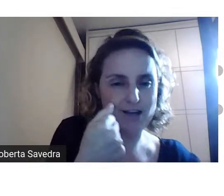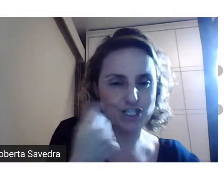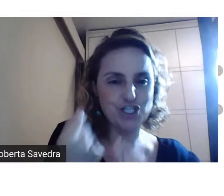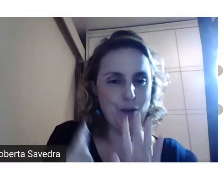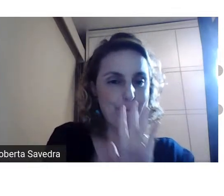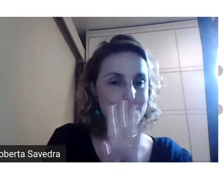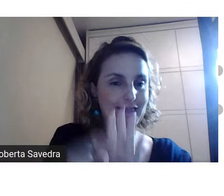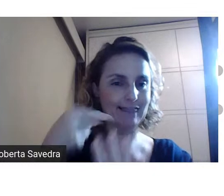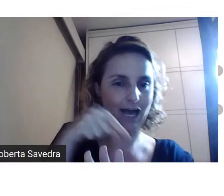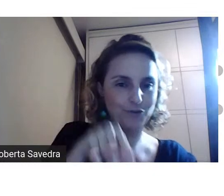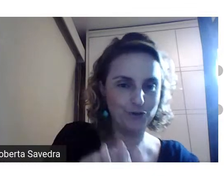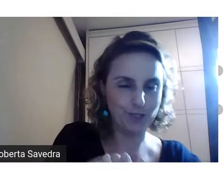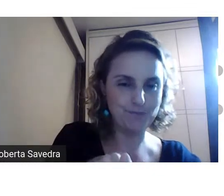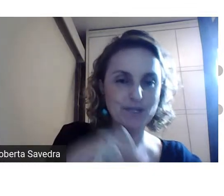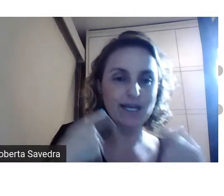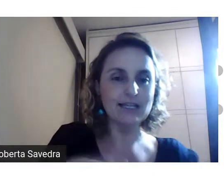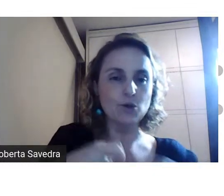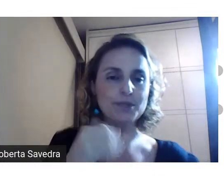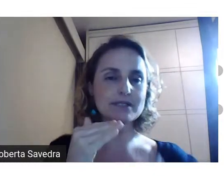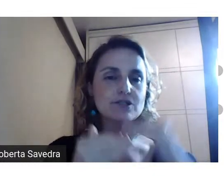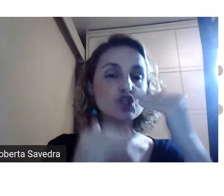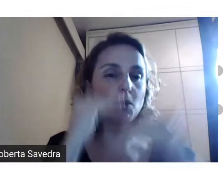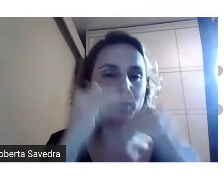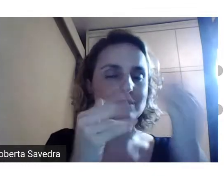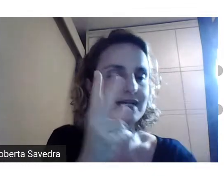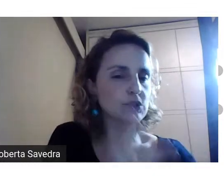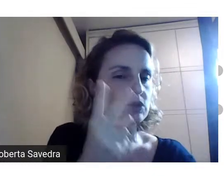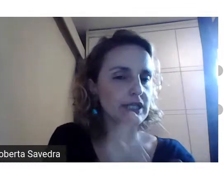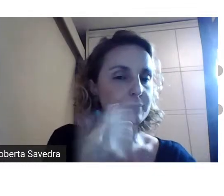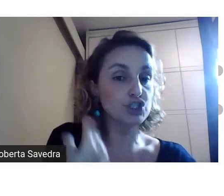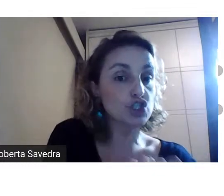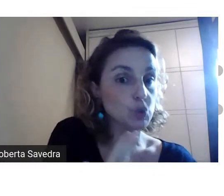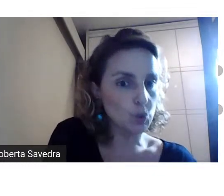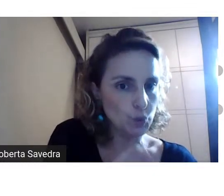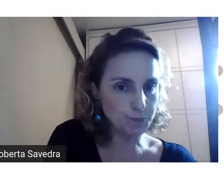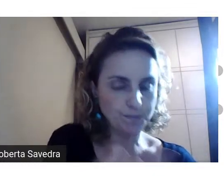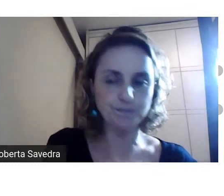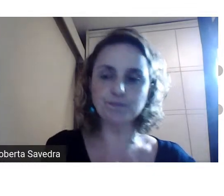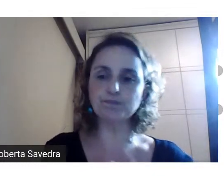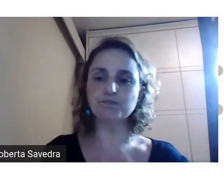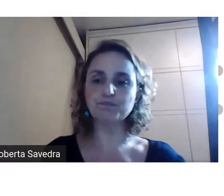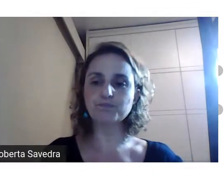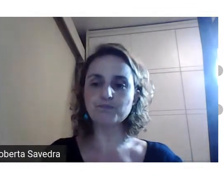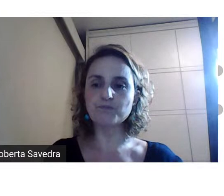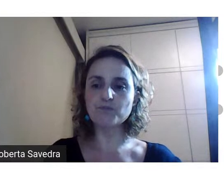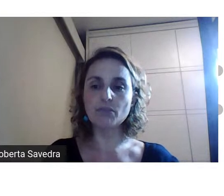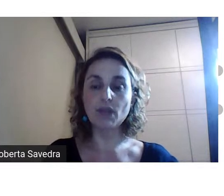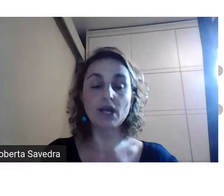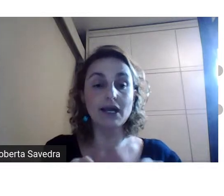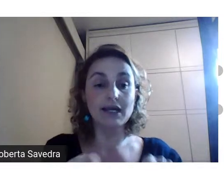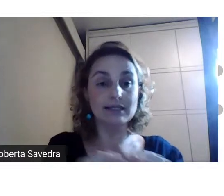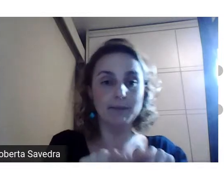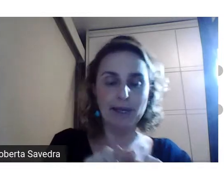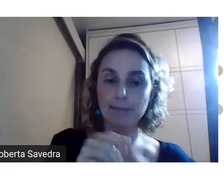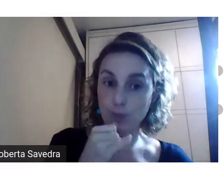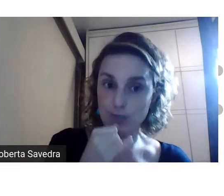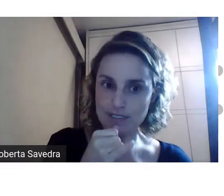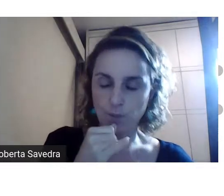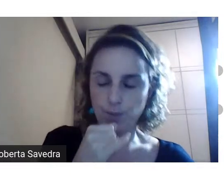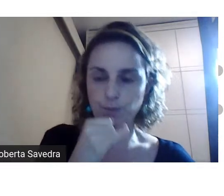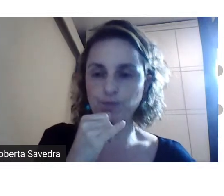dores entre outros recursos da língua o caso é deparávamos com uma